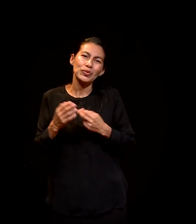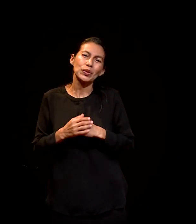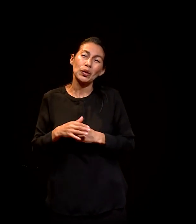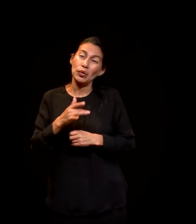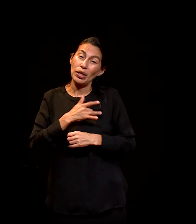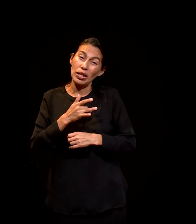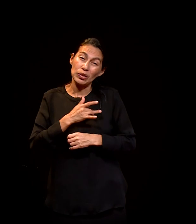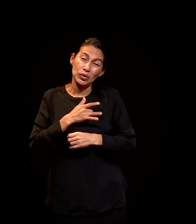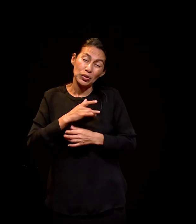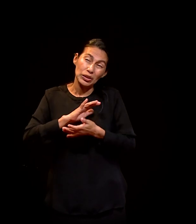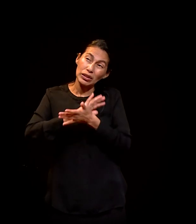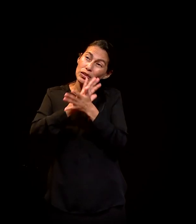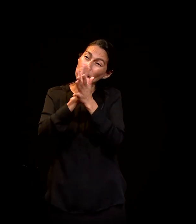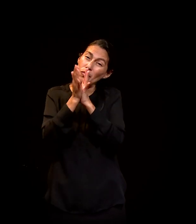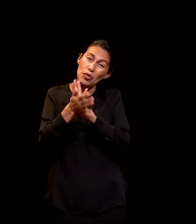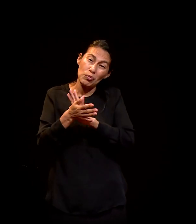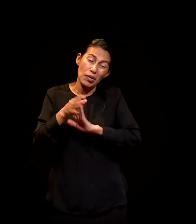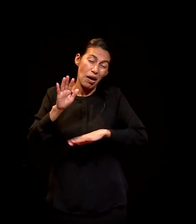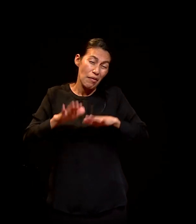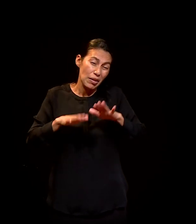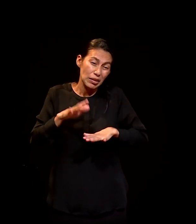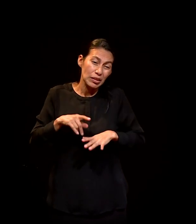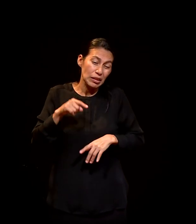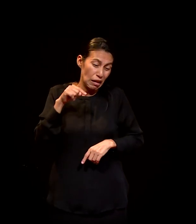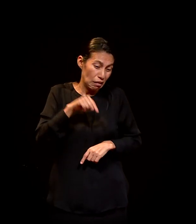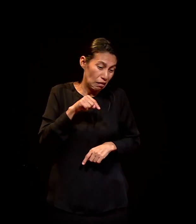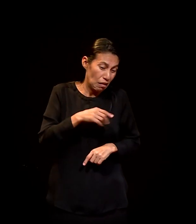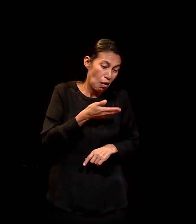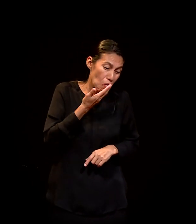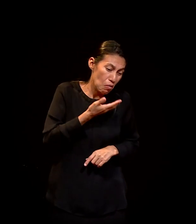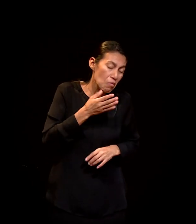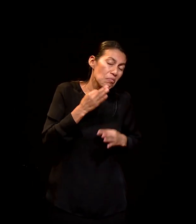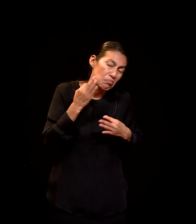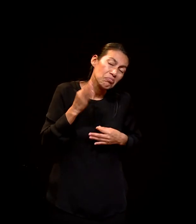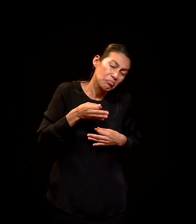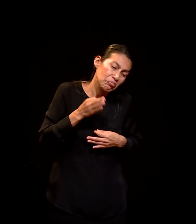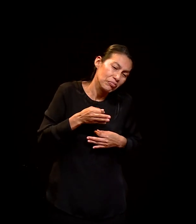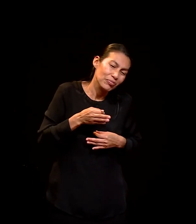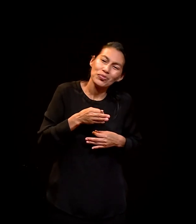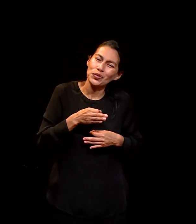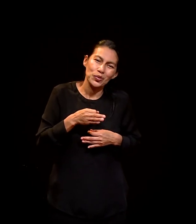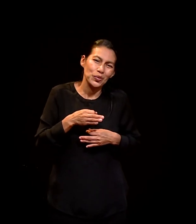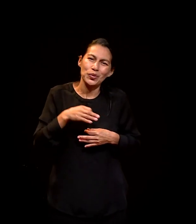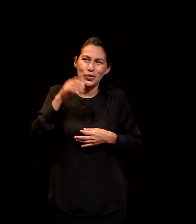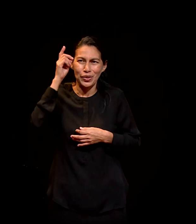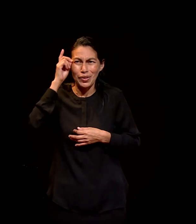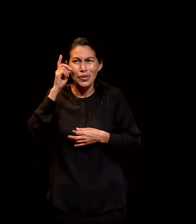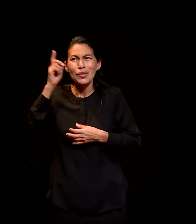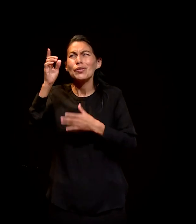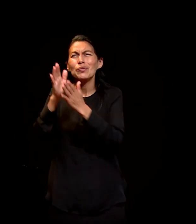porque a veces confianza y confort la estructura